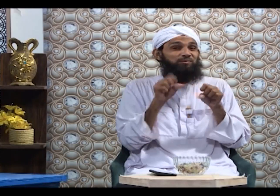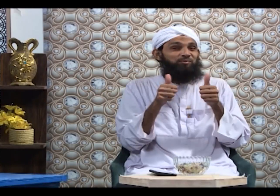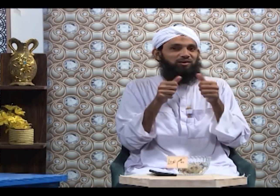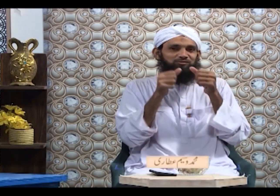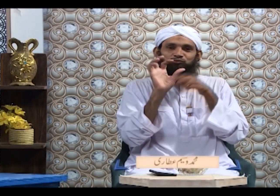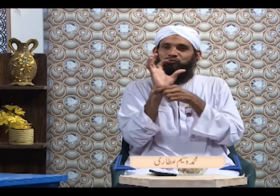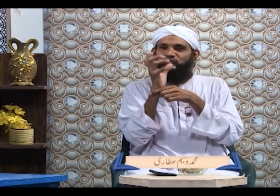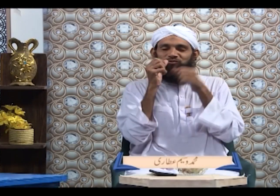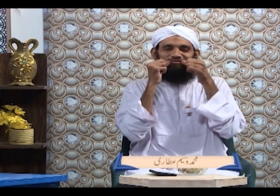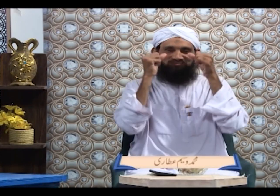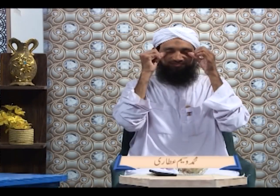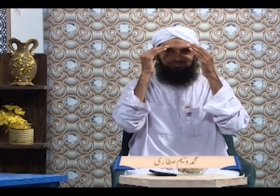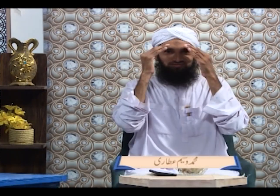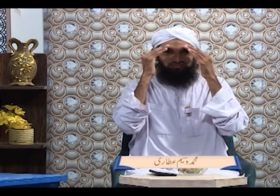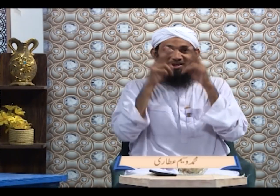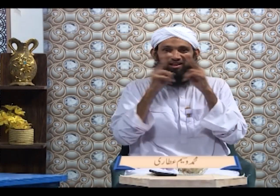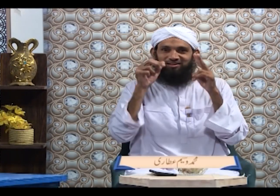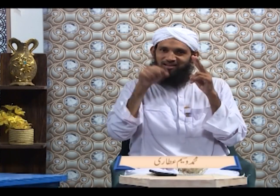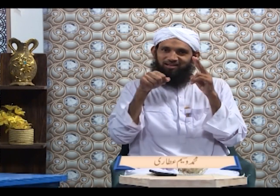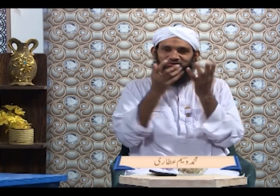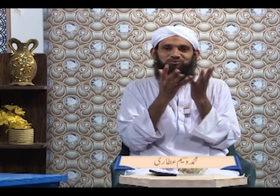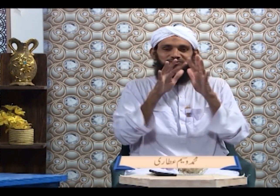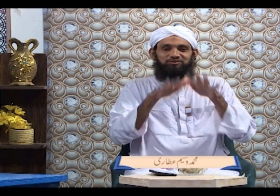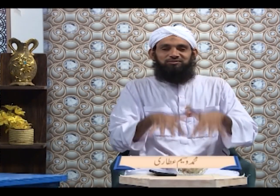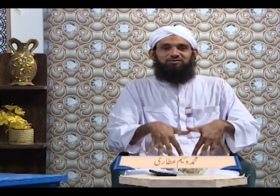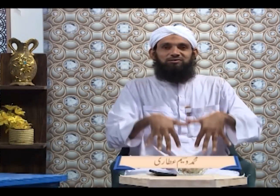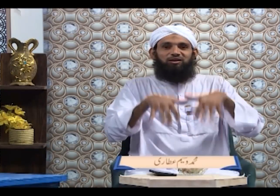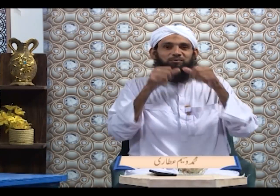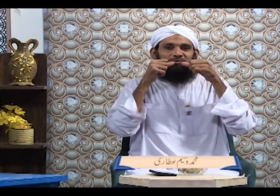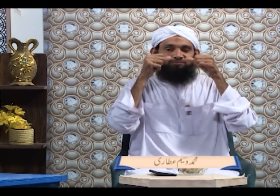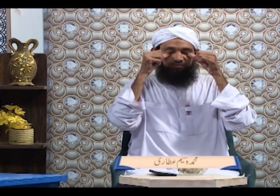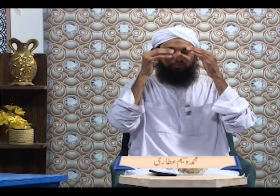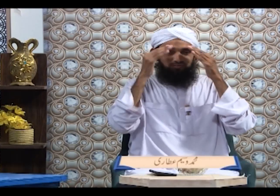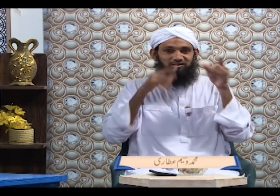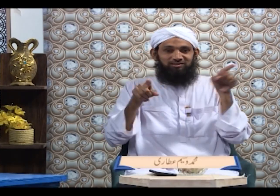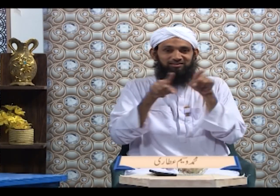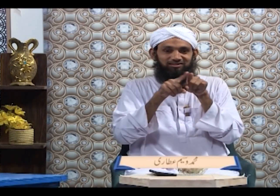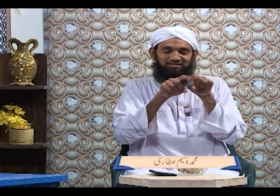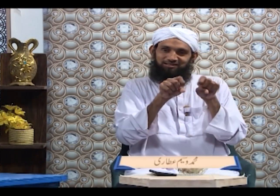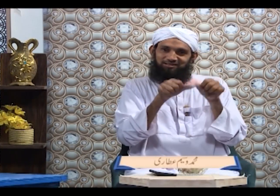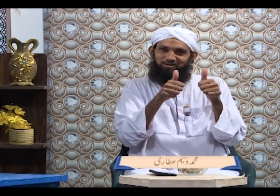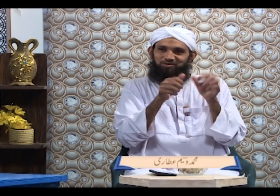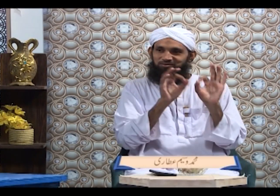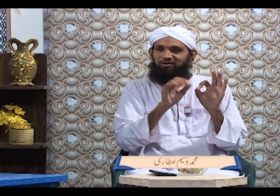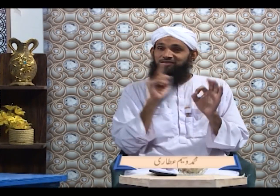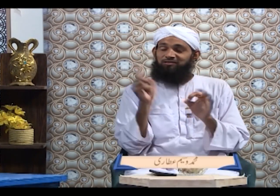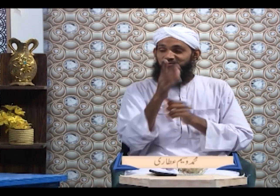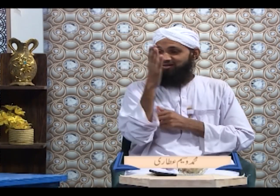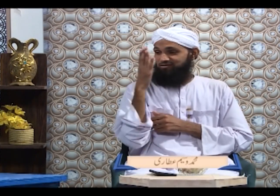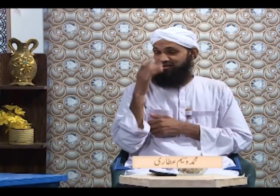پاک سے معلوم ہوا کہ درود شریف بہترین نیکی ہے کہ تمام نیکیوں سے جنت ملتی ہے، اور اس سے بزم جنت